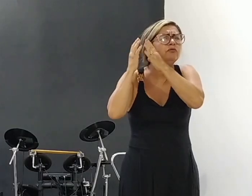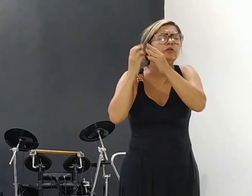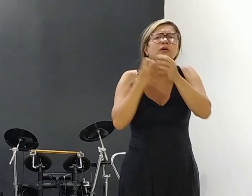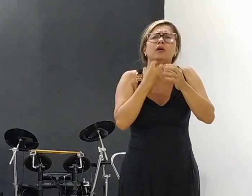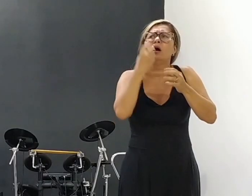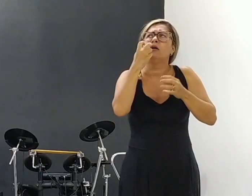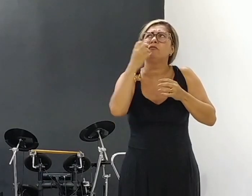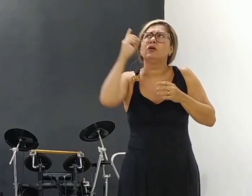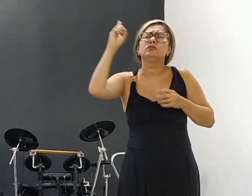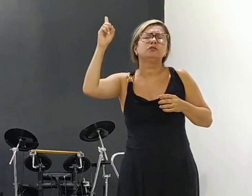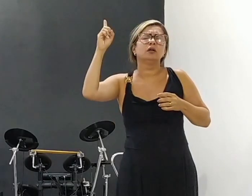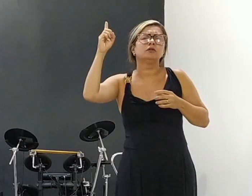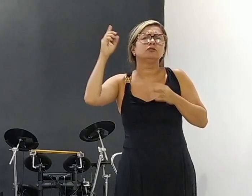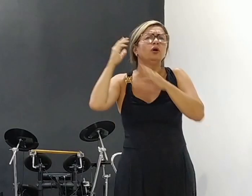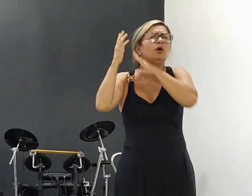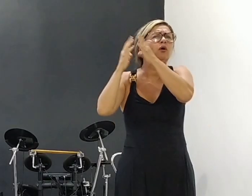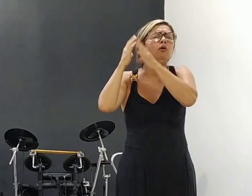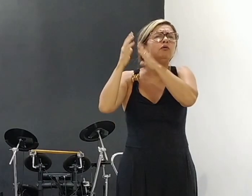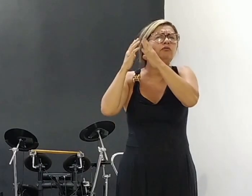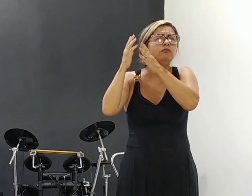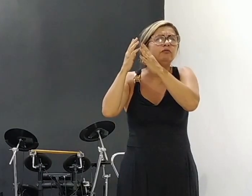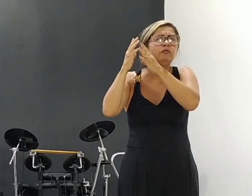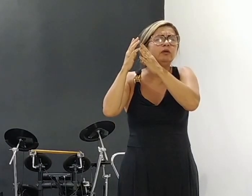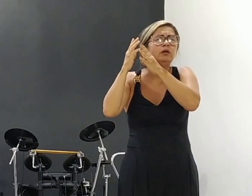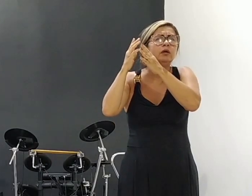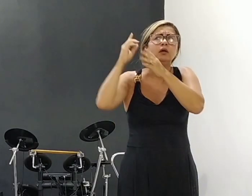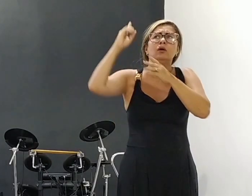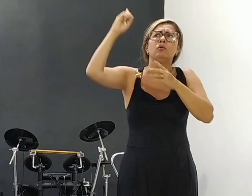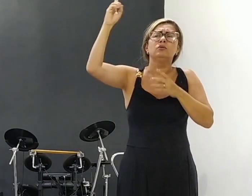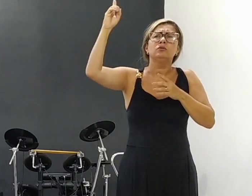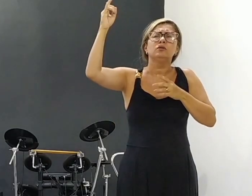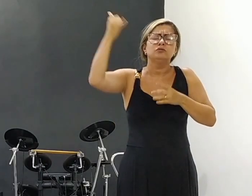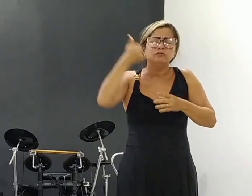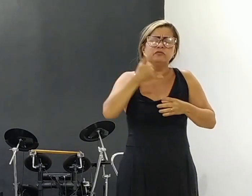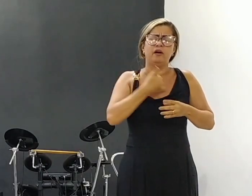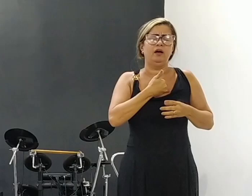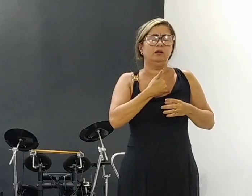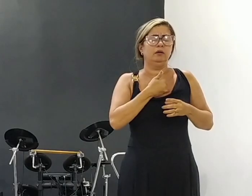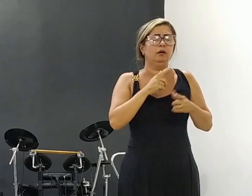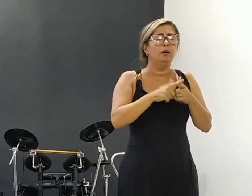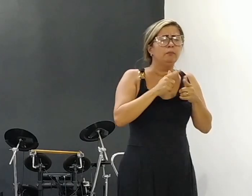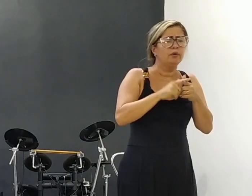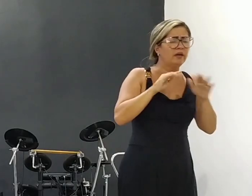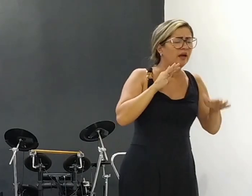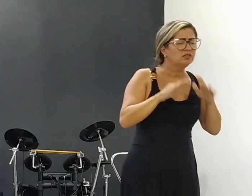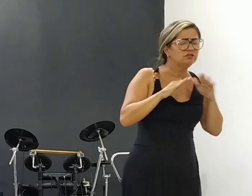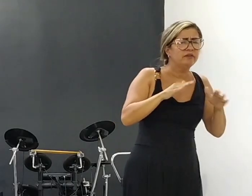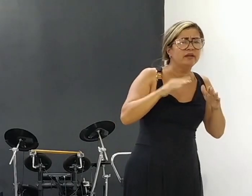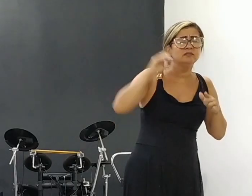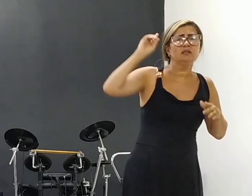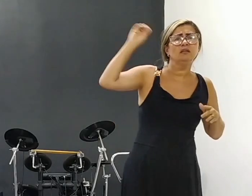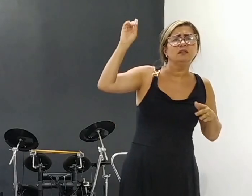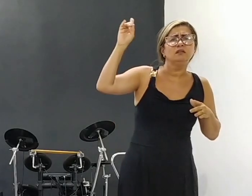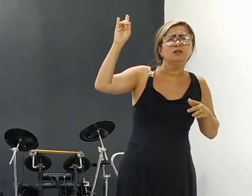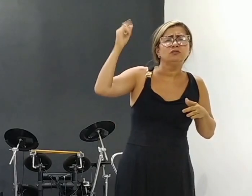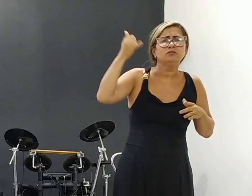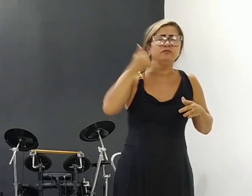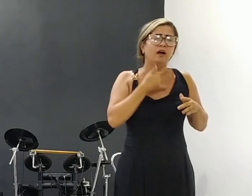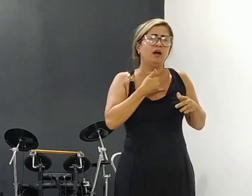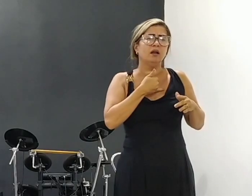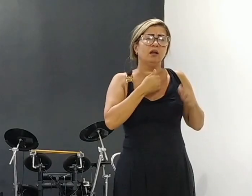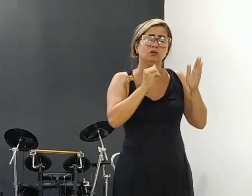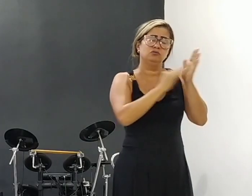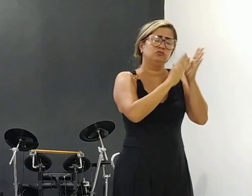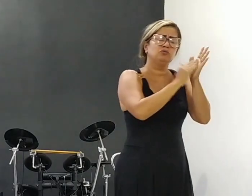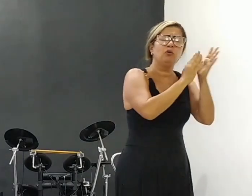Deus. Ouvir quando Deus fala conosco. Porque às vezes Deus fala conosco através de uma música,